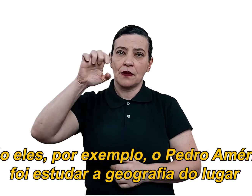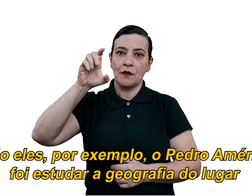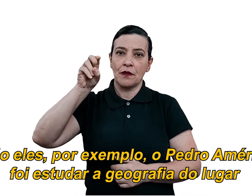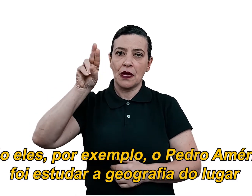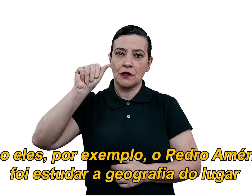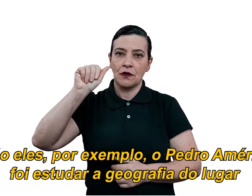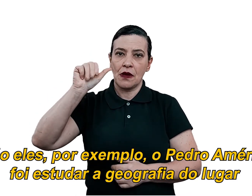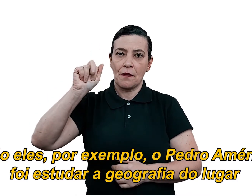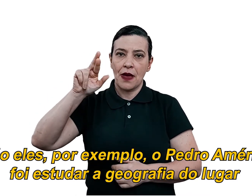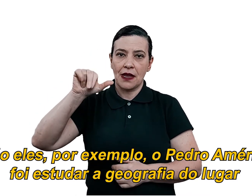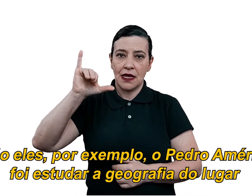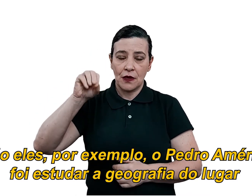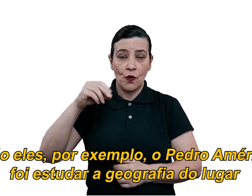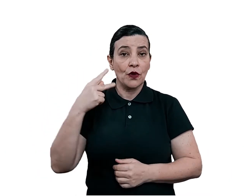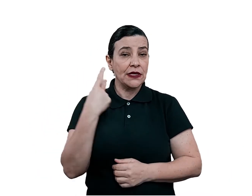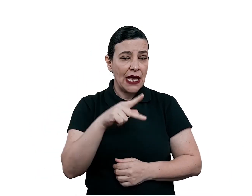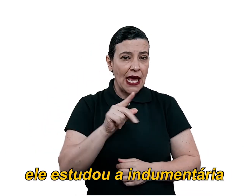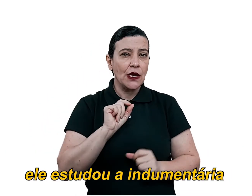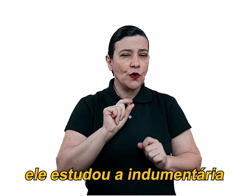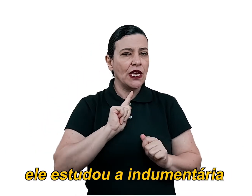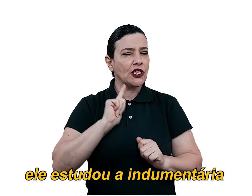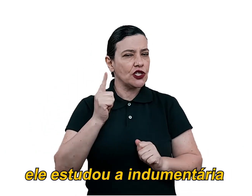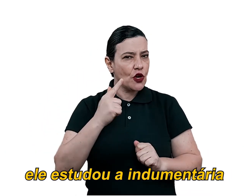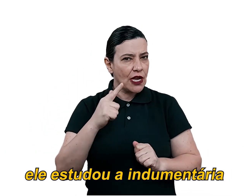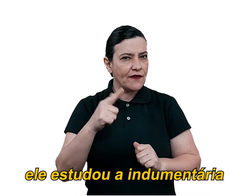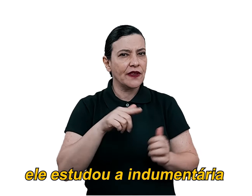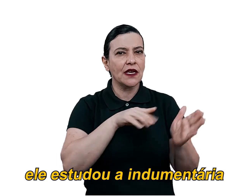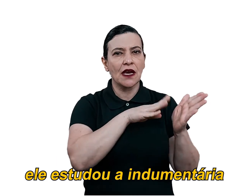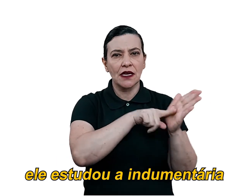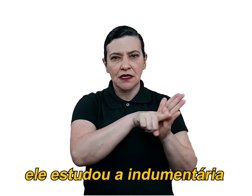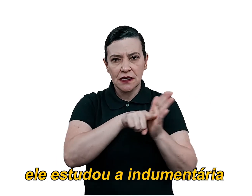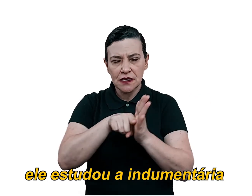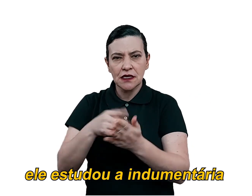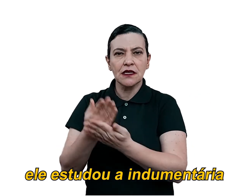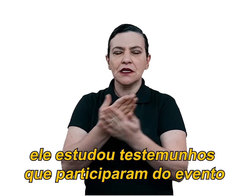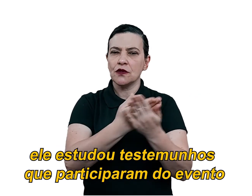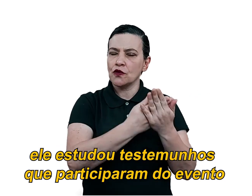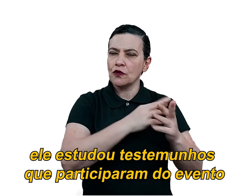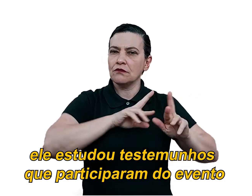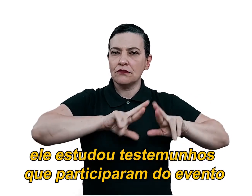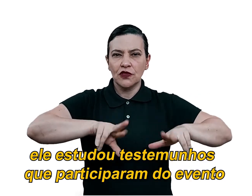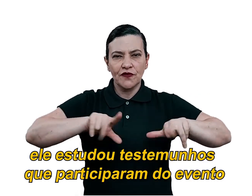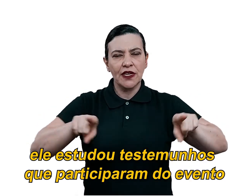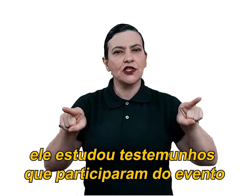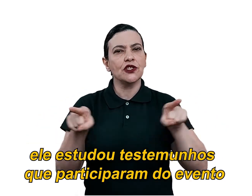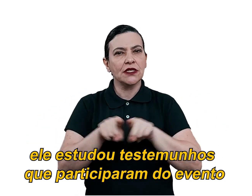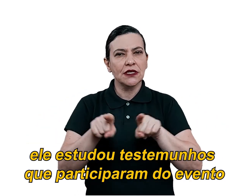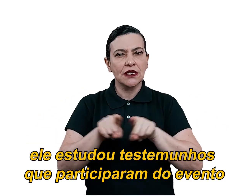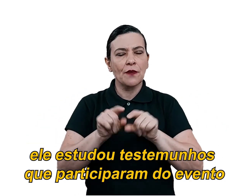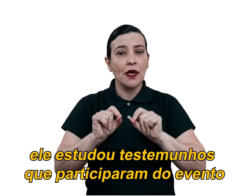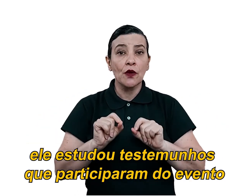estudar a geografia do lugar, ele estudou a indumentária, ele estudou testemunhos